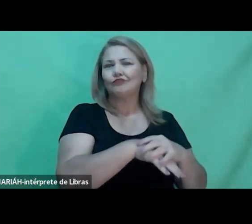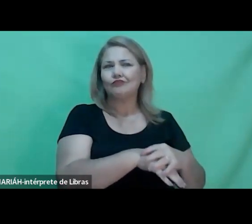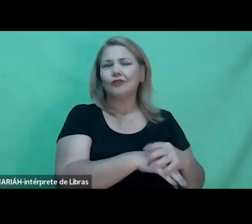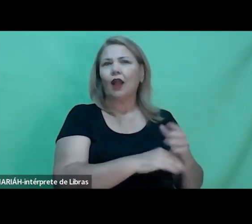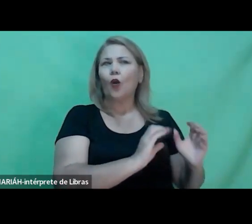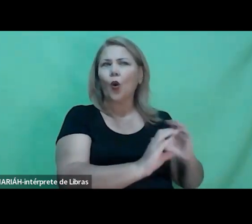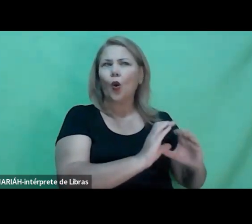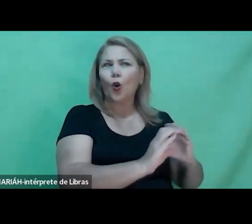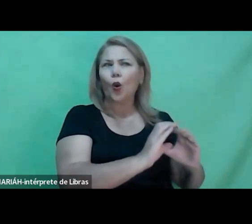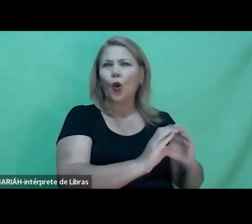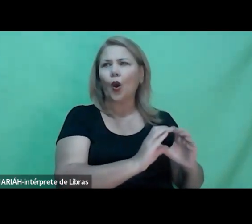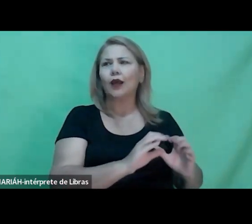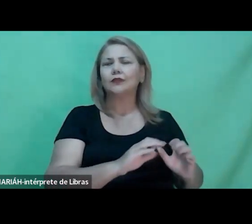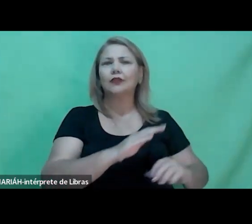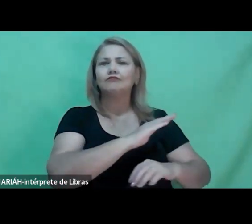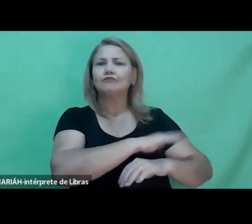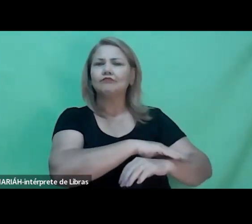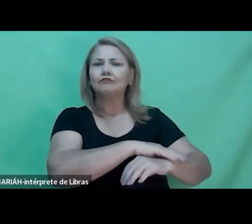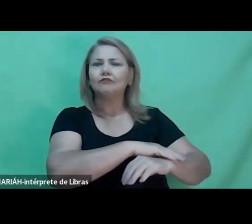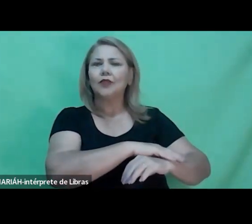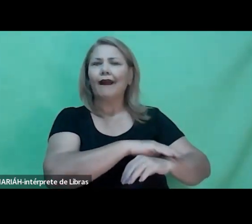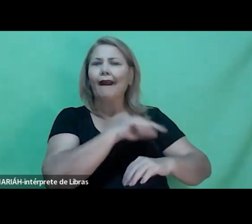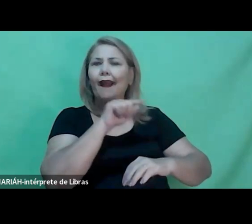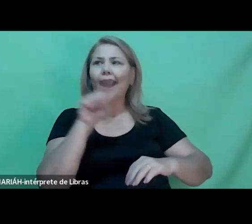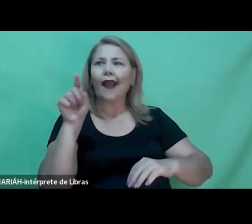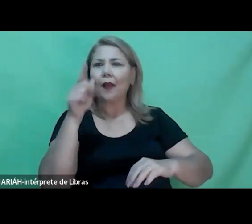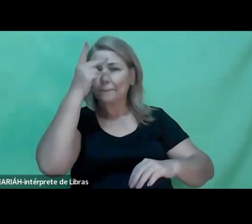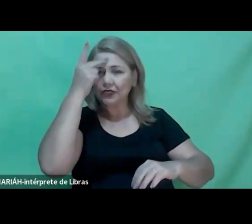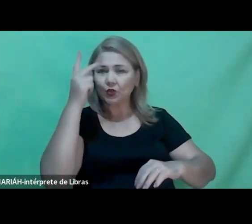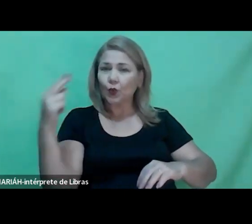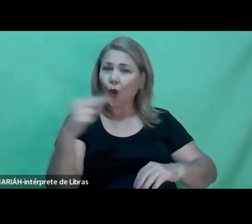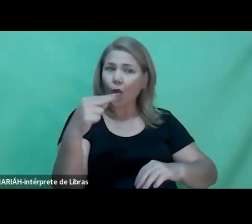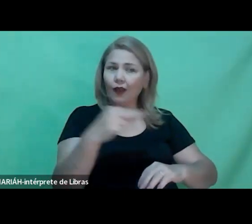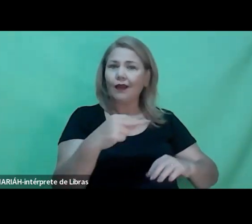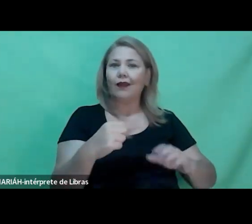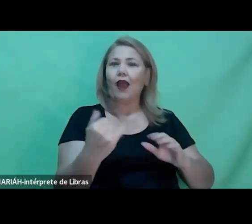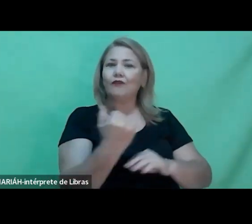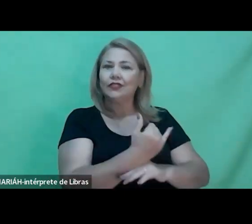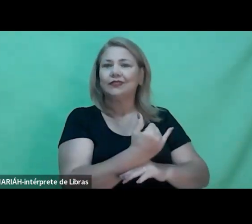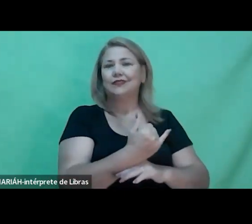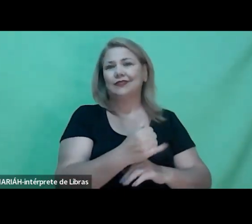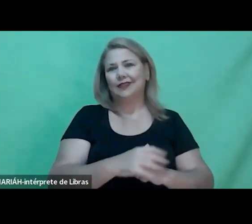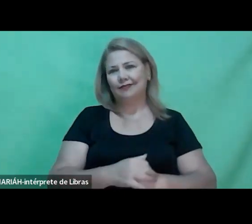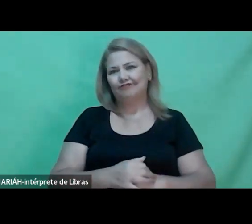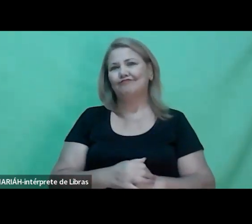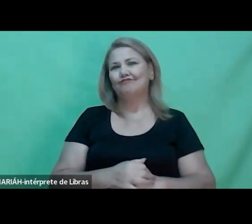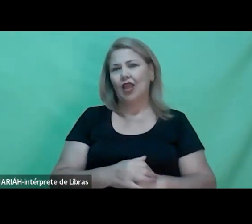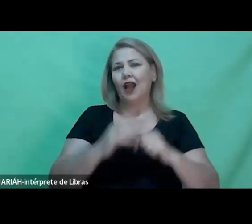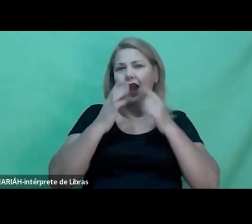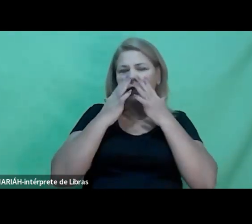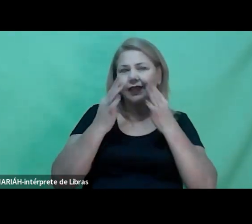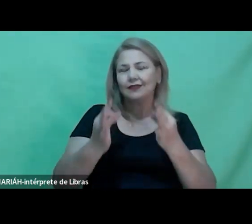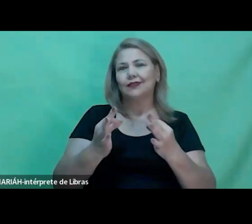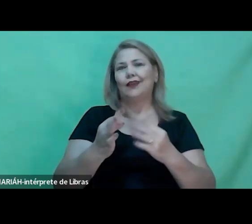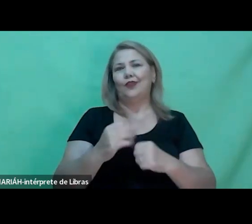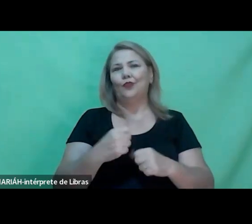eh la situación que está haciendo la gente si es interesante o llamativo algo Hay que incluirlo